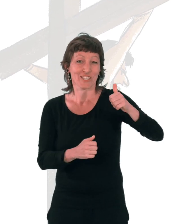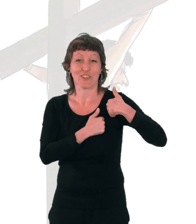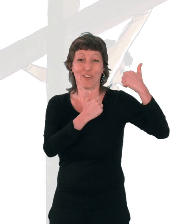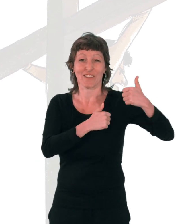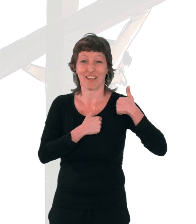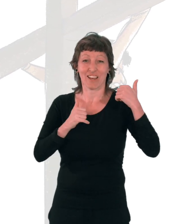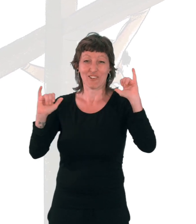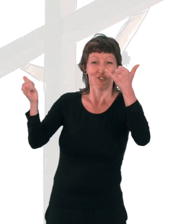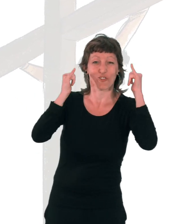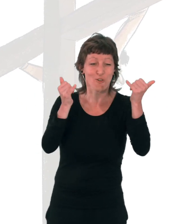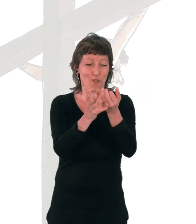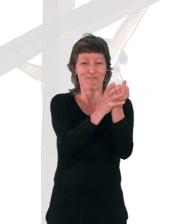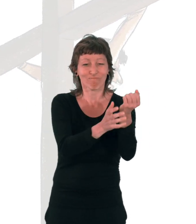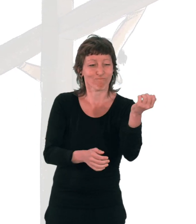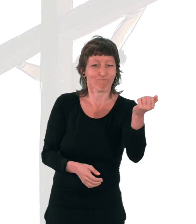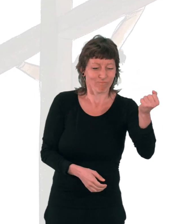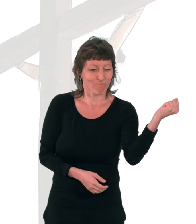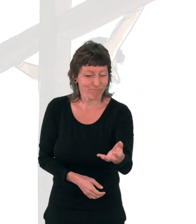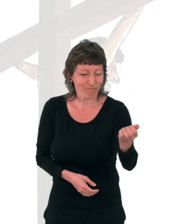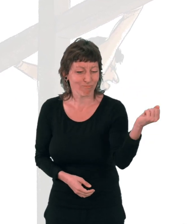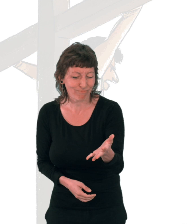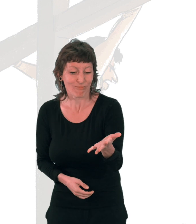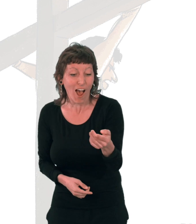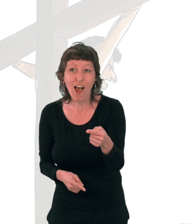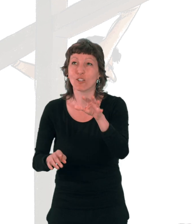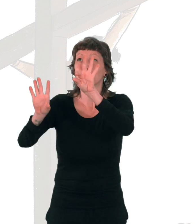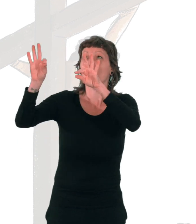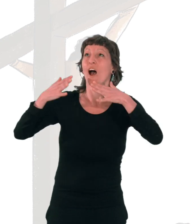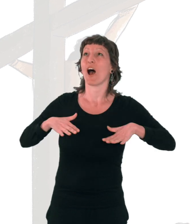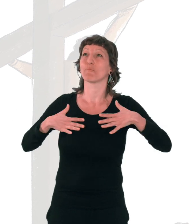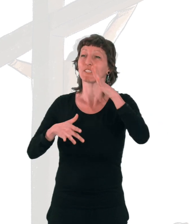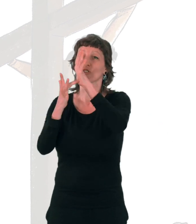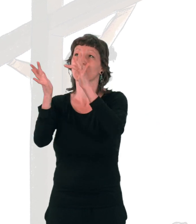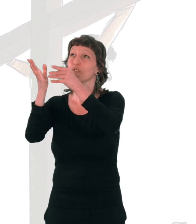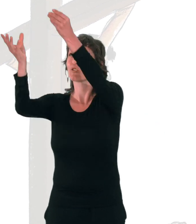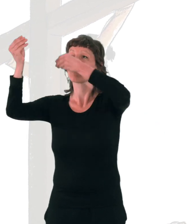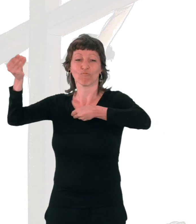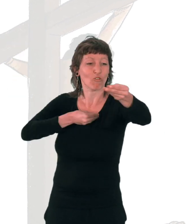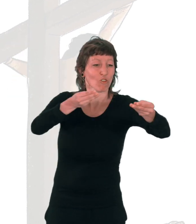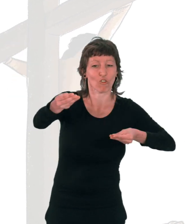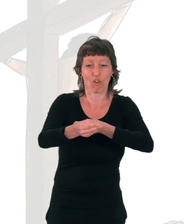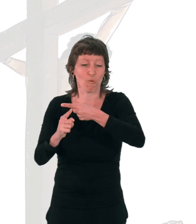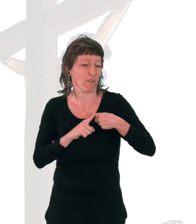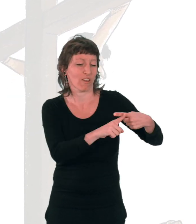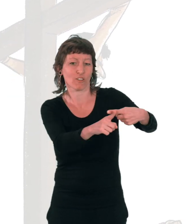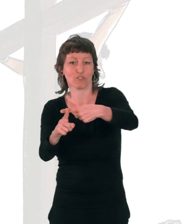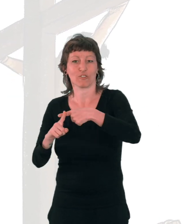Ils tirent au sort pour savoir qui aura ses vêtements, puis ils les partagent entre eux.